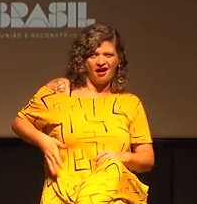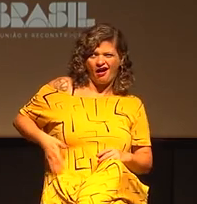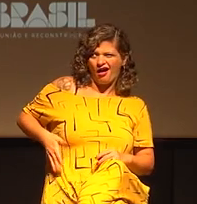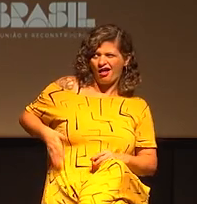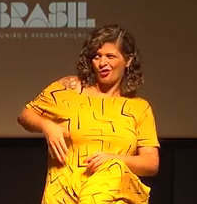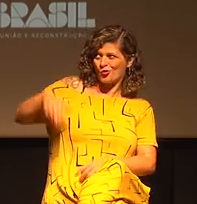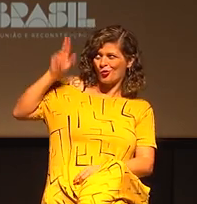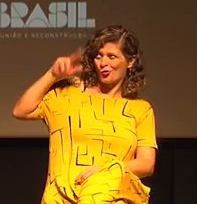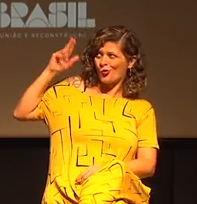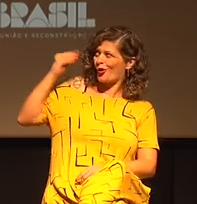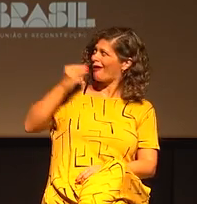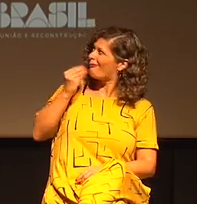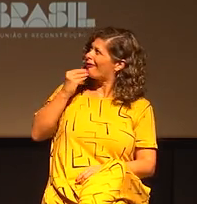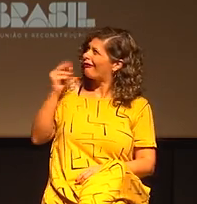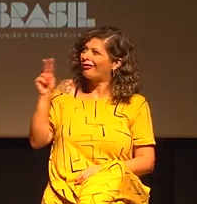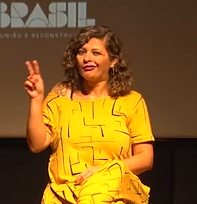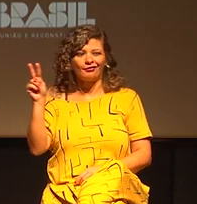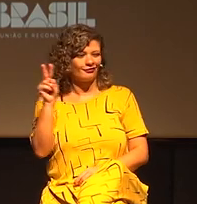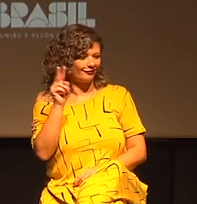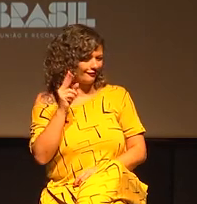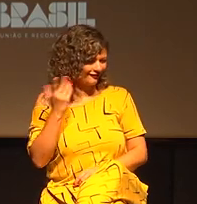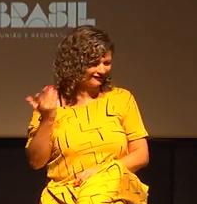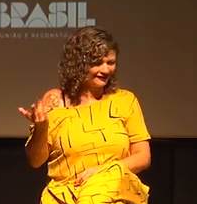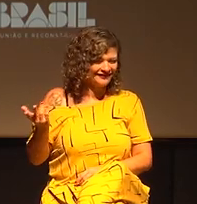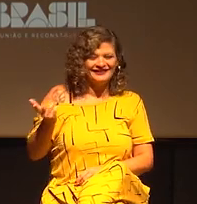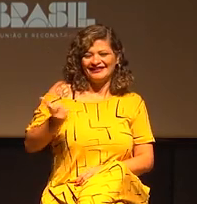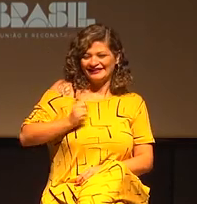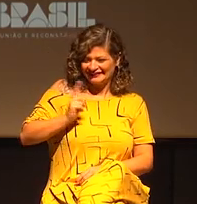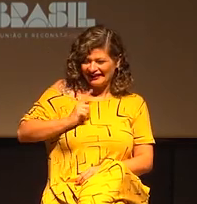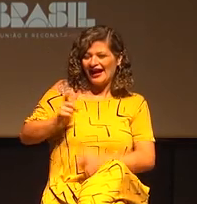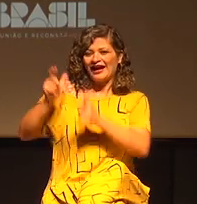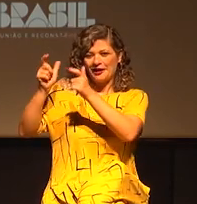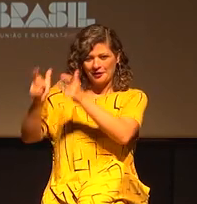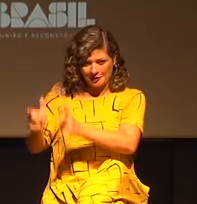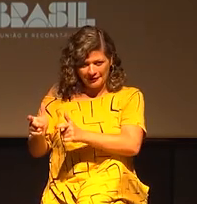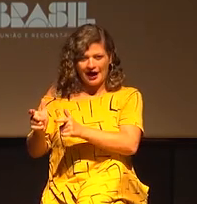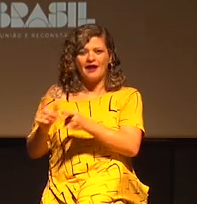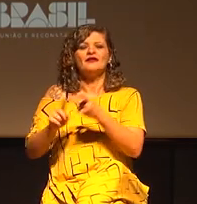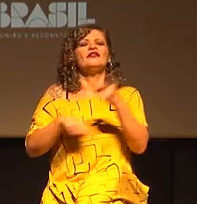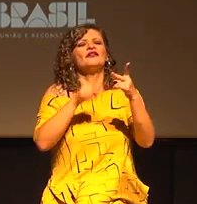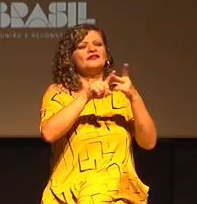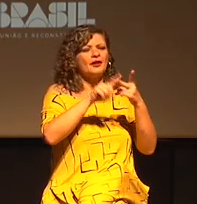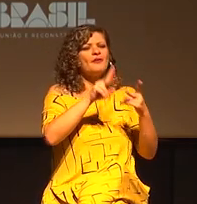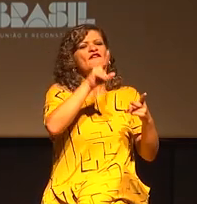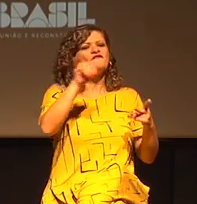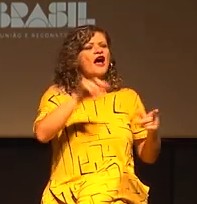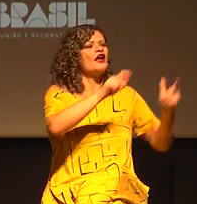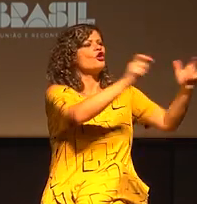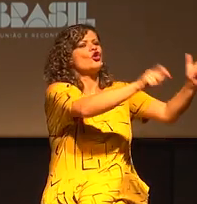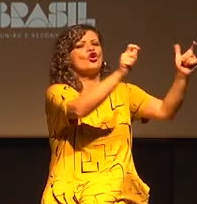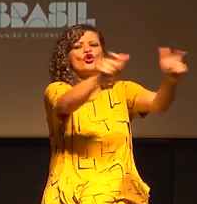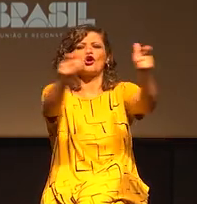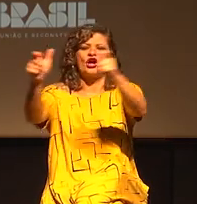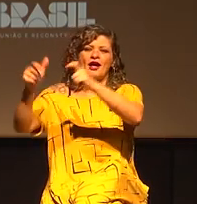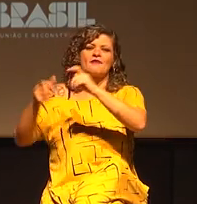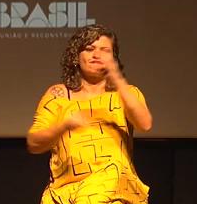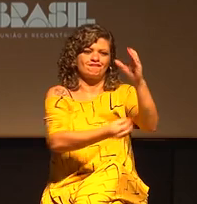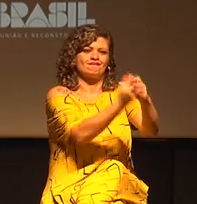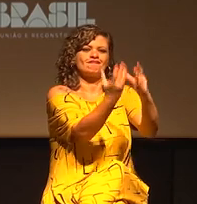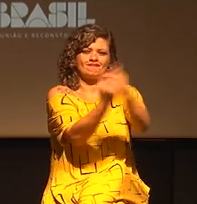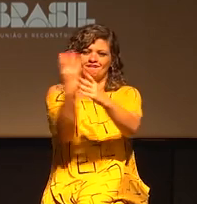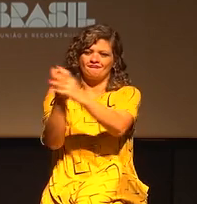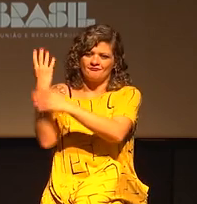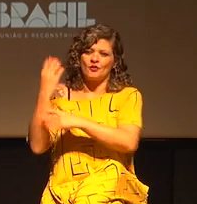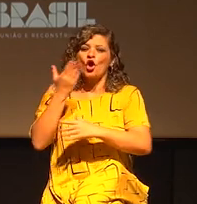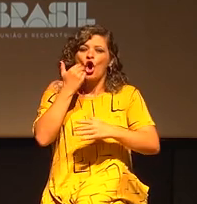aqui antes então temos esse lugar e vai haver outros também lugar para se alimentar no refeitório e por